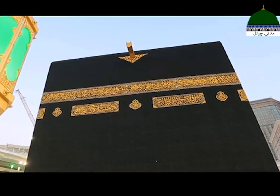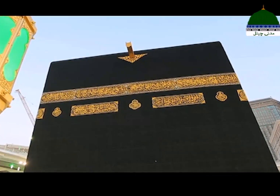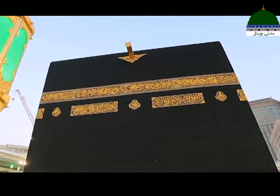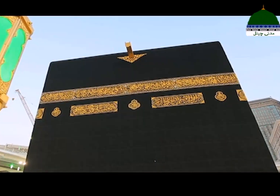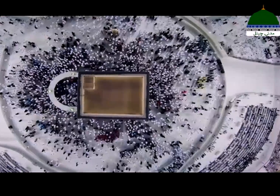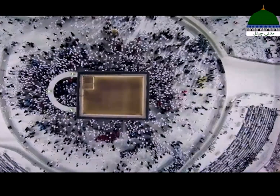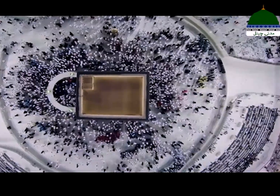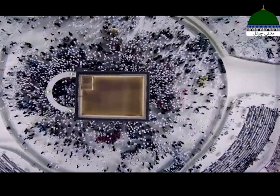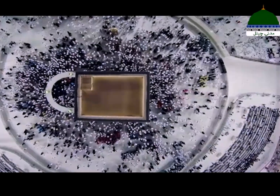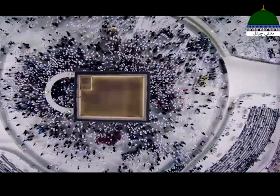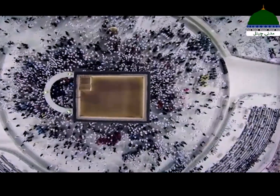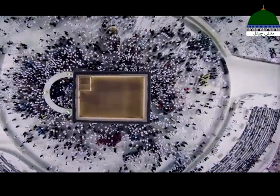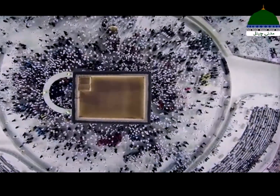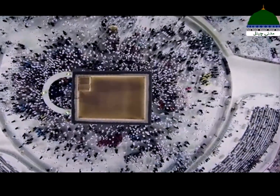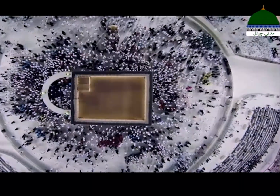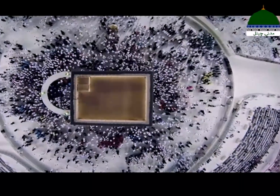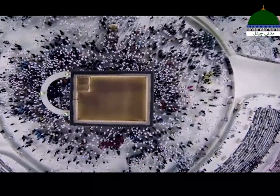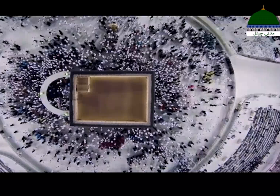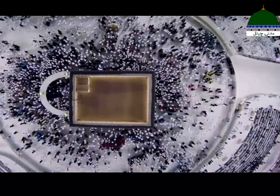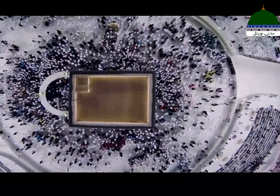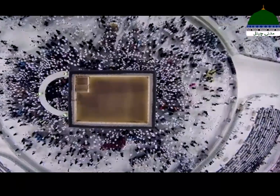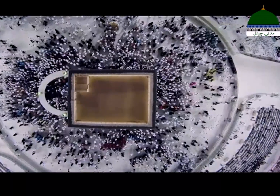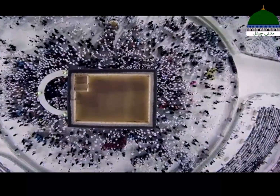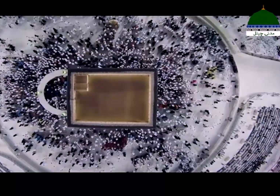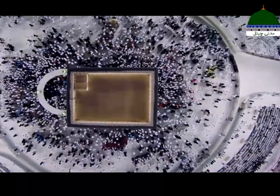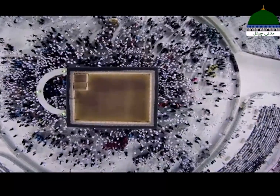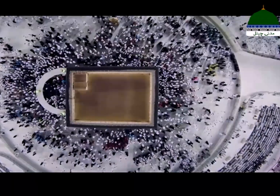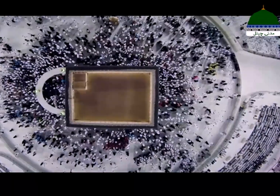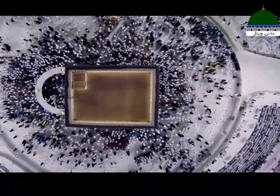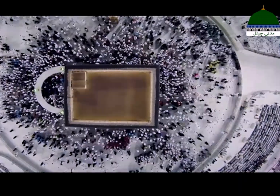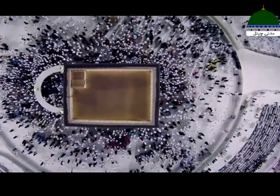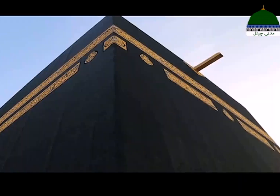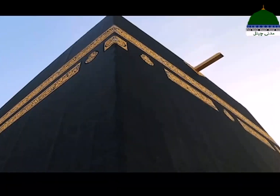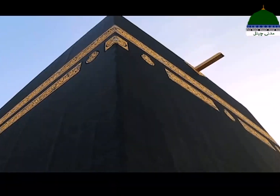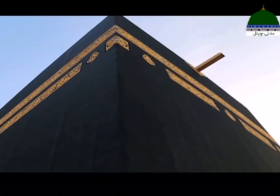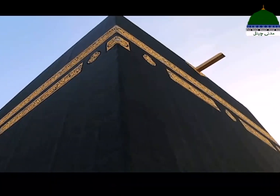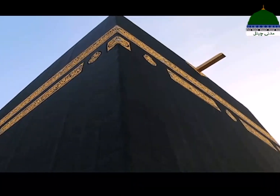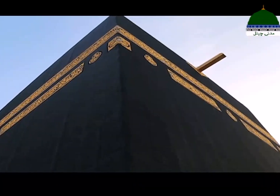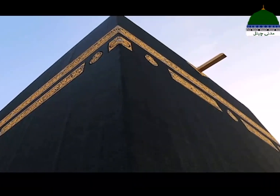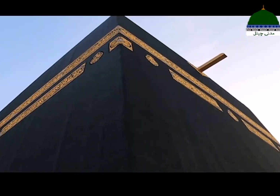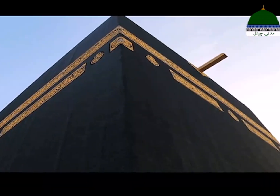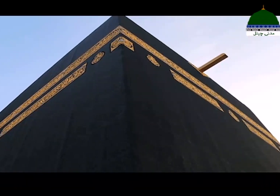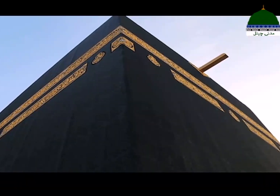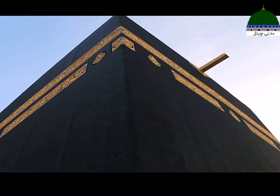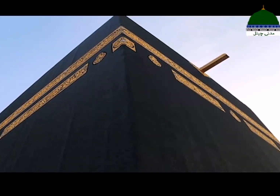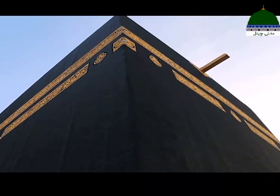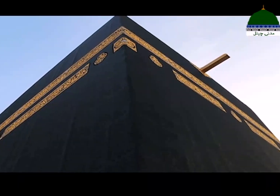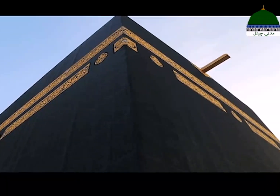بعد فأعوذ بالله من الشيطان الرجيم بسم الله الرحمن